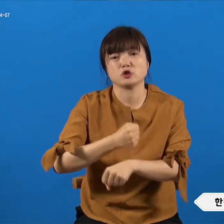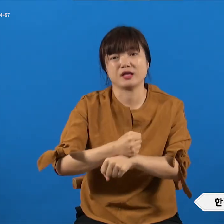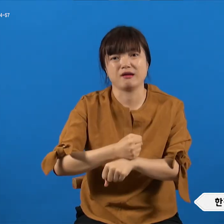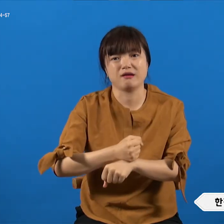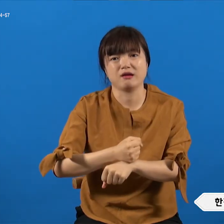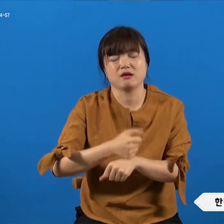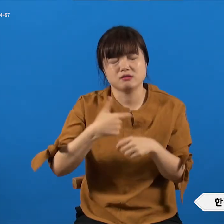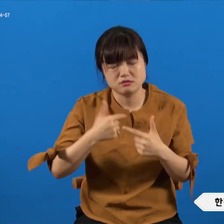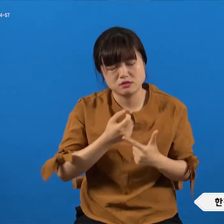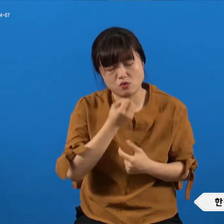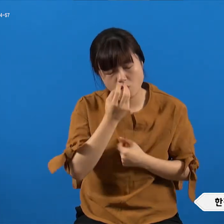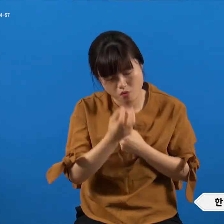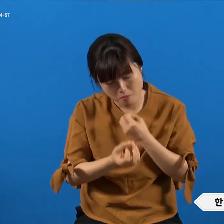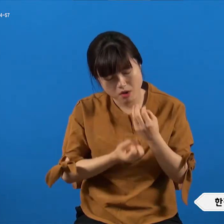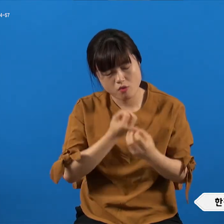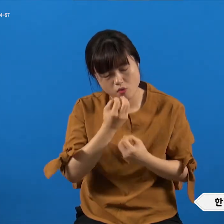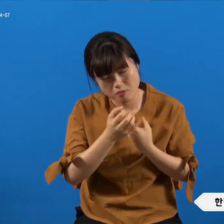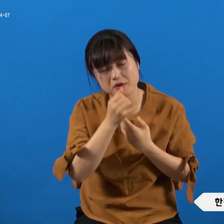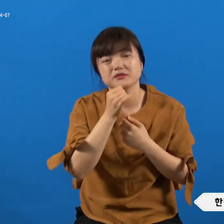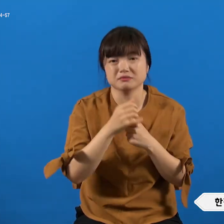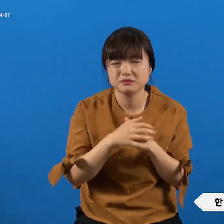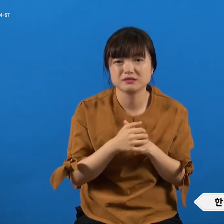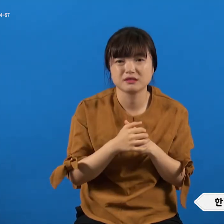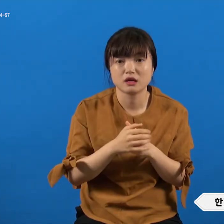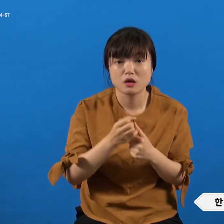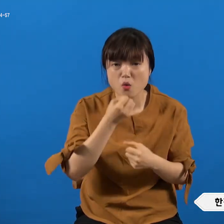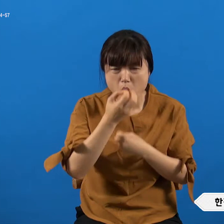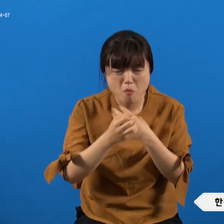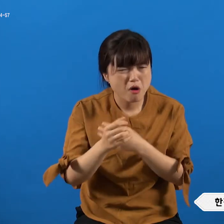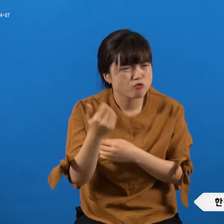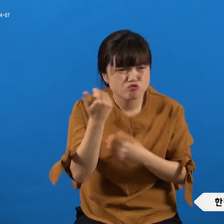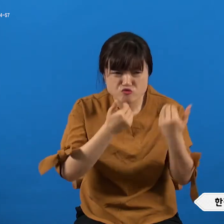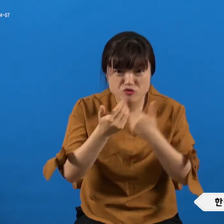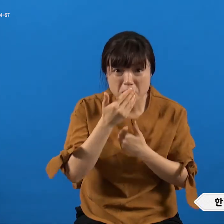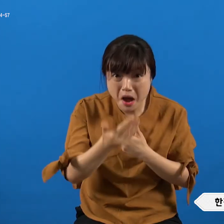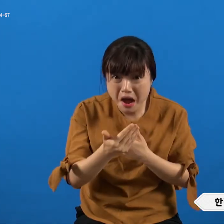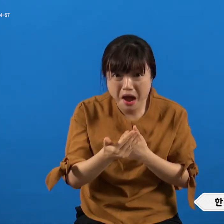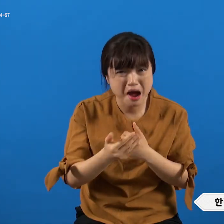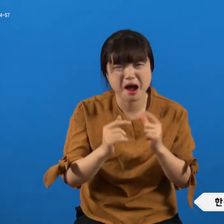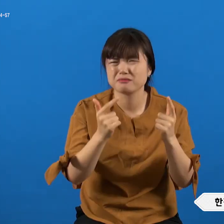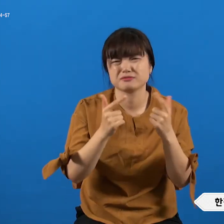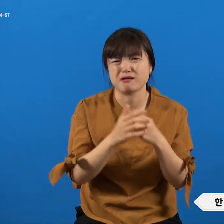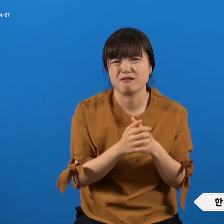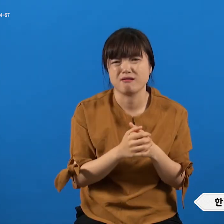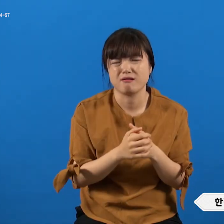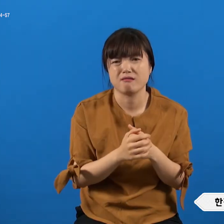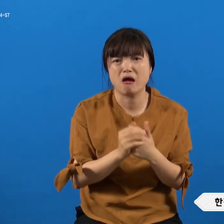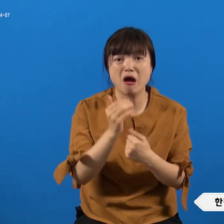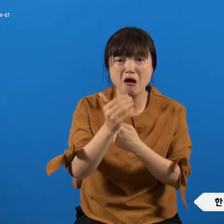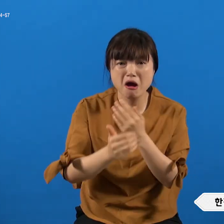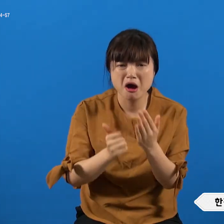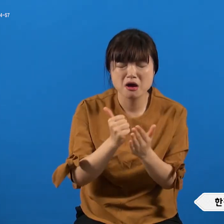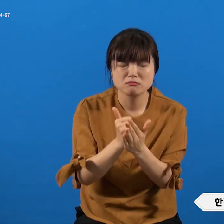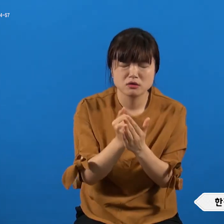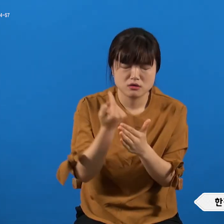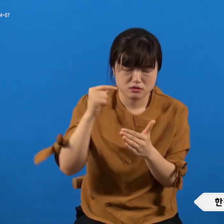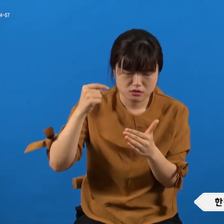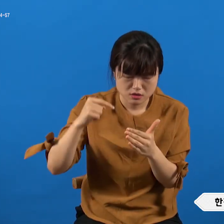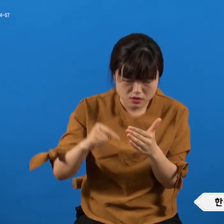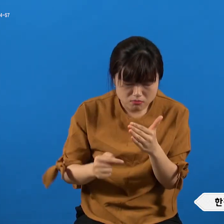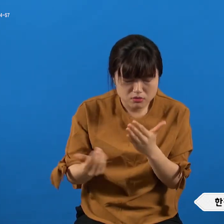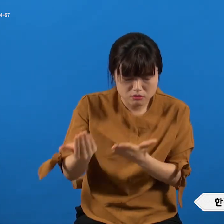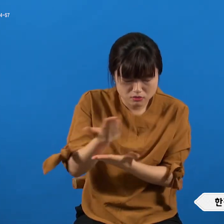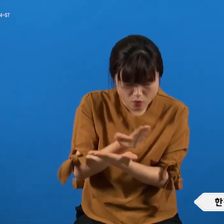하셨다. 늘 고백합니다. 여러분 그 고백을 아무나 할 수 있는 게 아닙니다. 하나님과